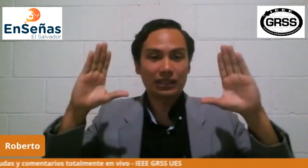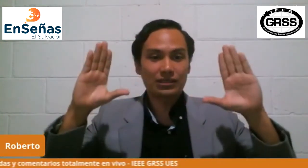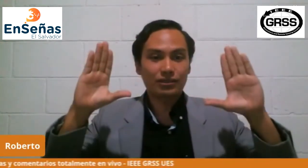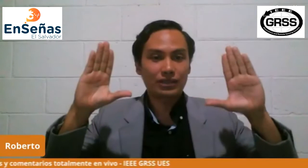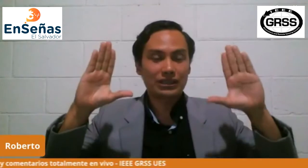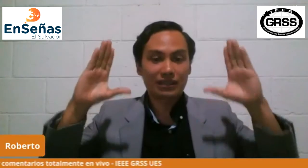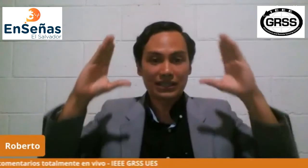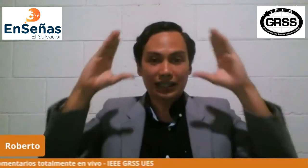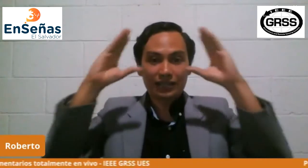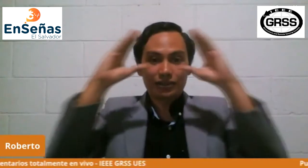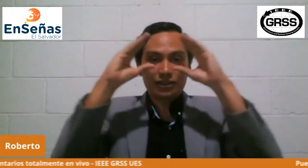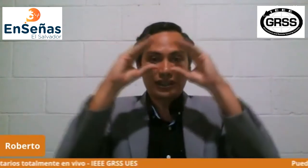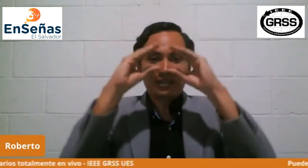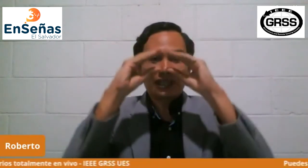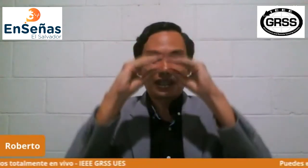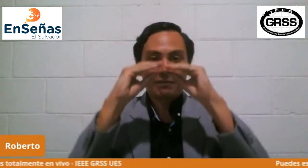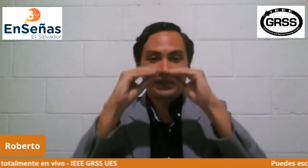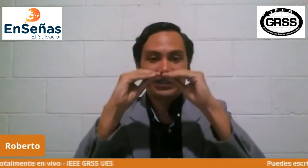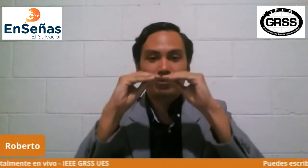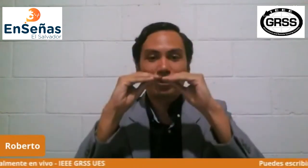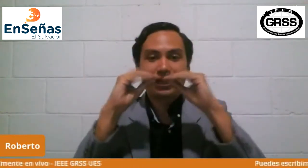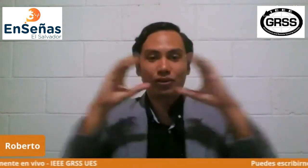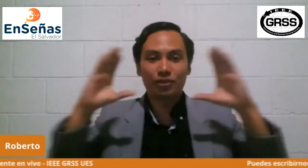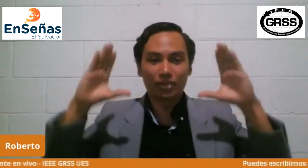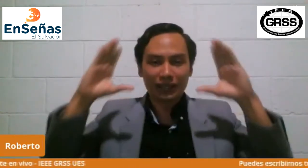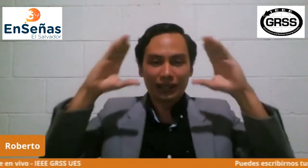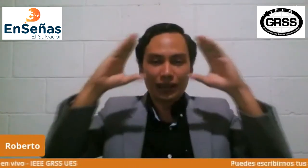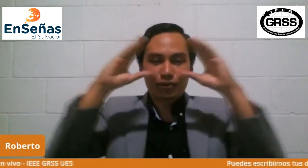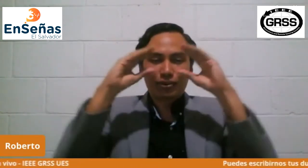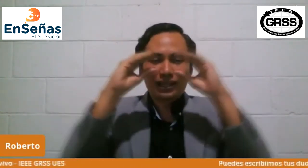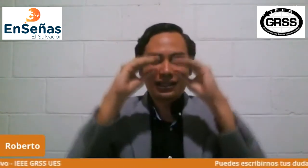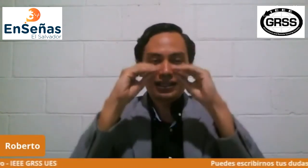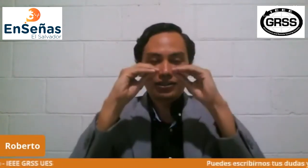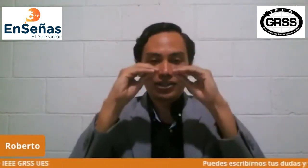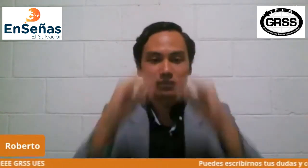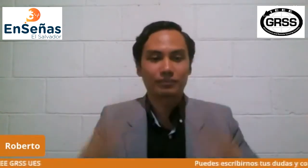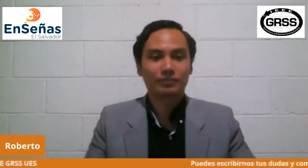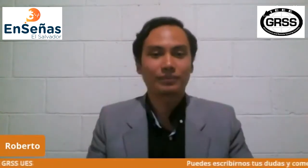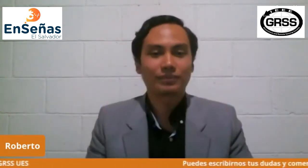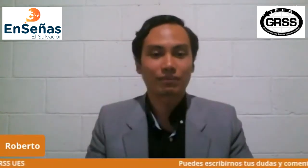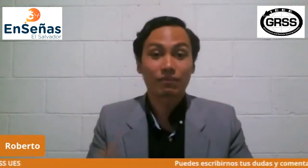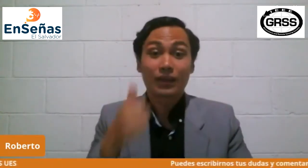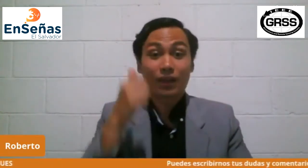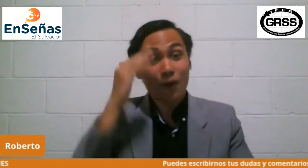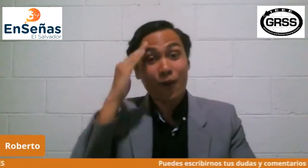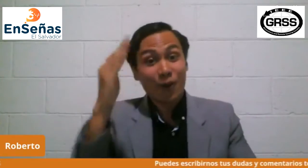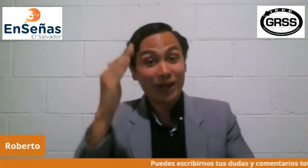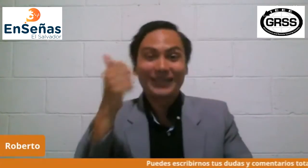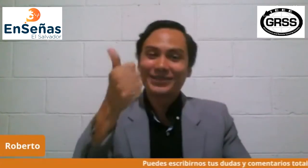Entonces, estos se van cerrando los dedos acá y simulan como la oscuridad de la noche.